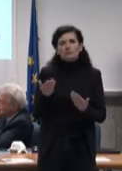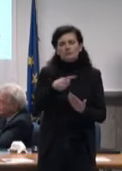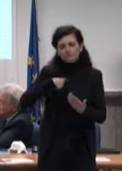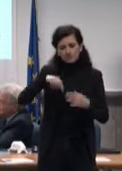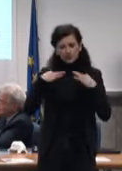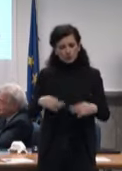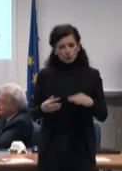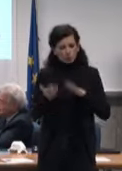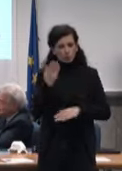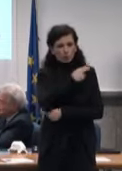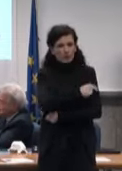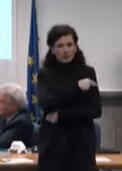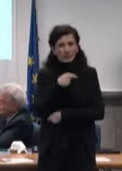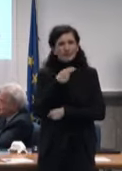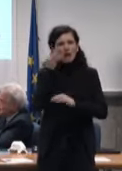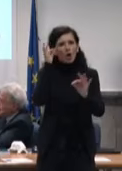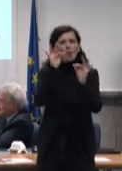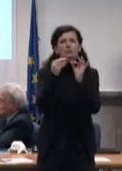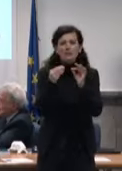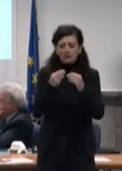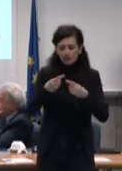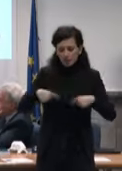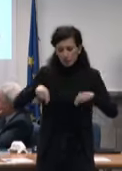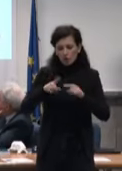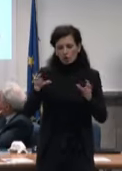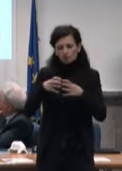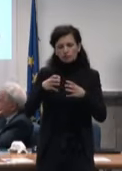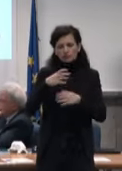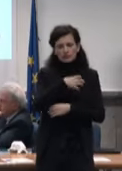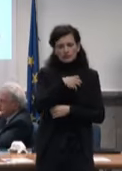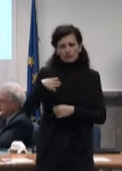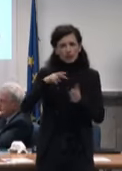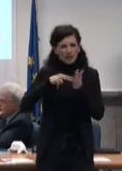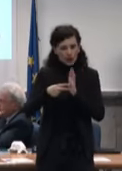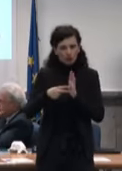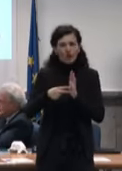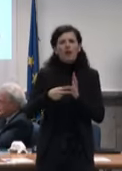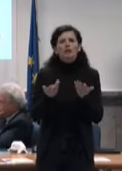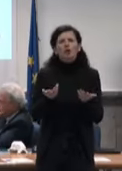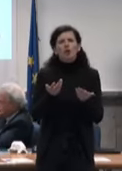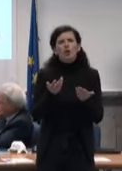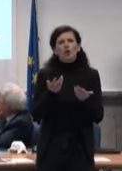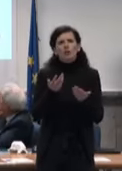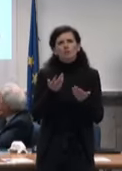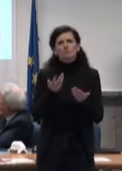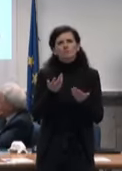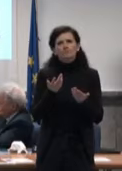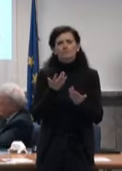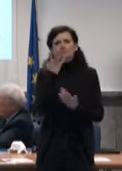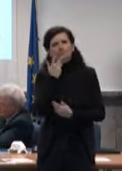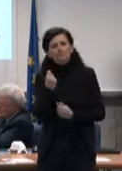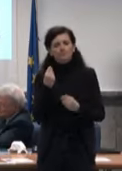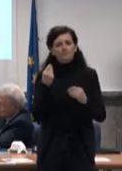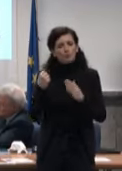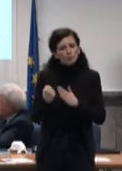come organo tecnico scientifico del servizio né internazionale è quello di dare un supporto laddove ci siamo bisogno di